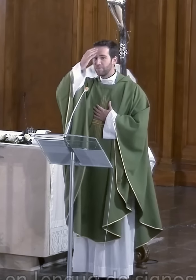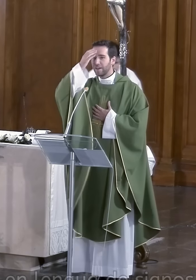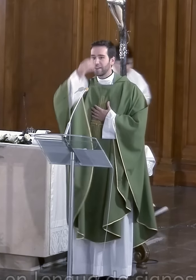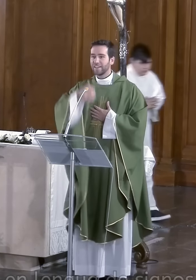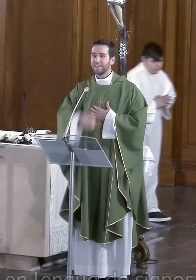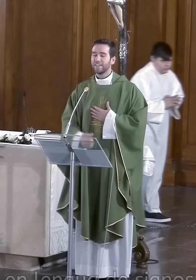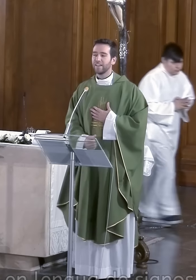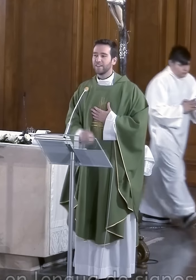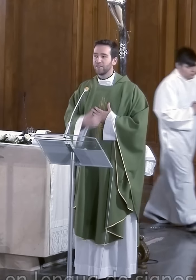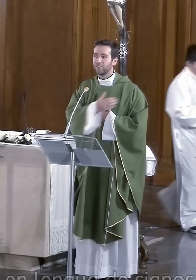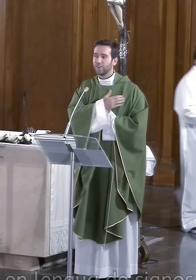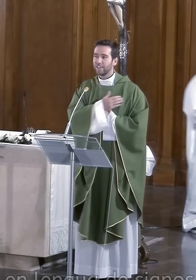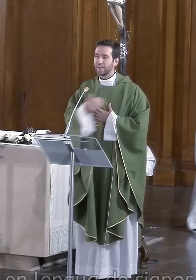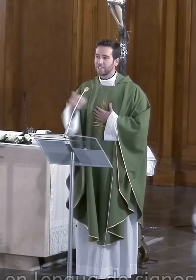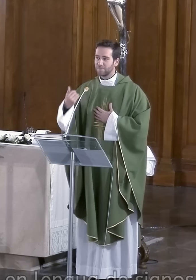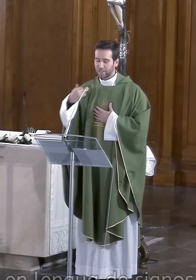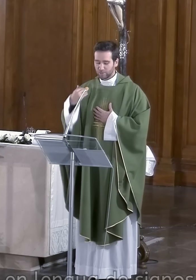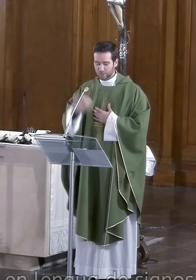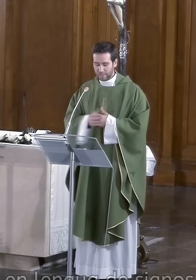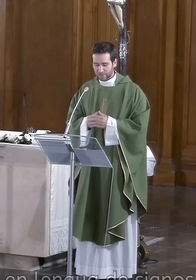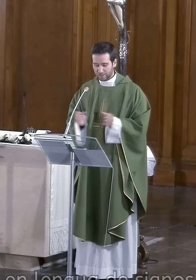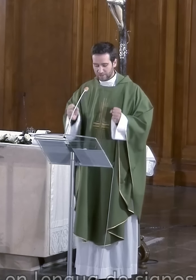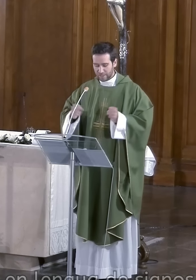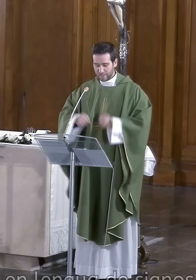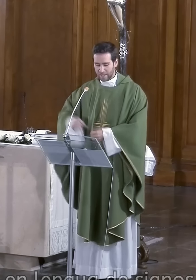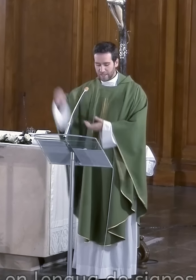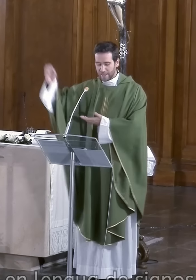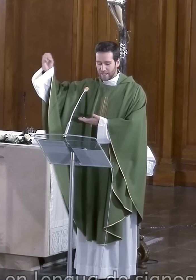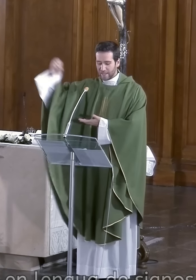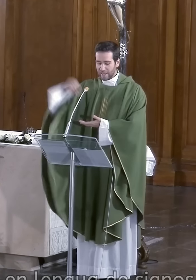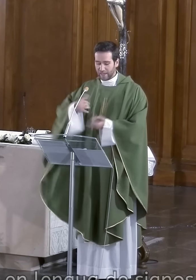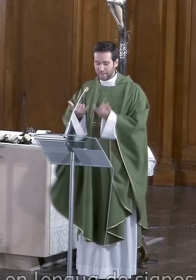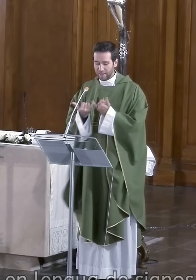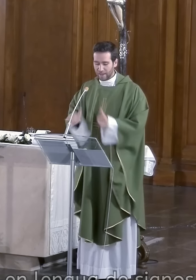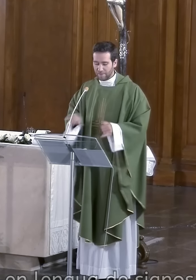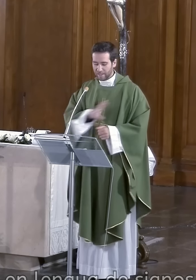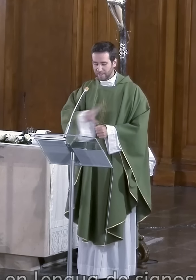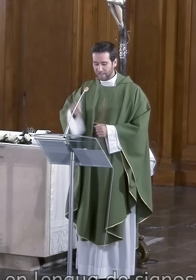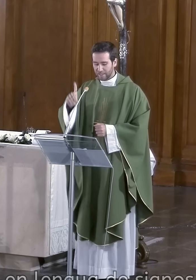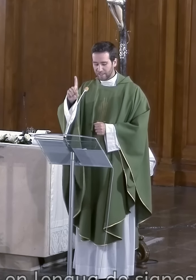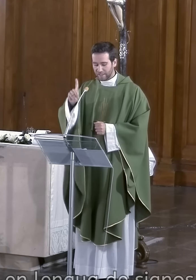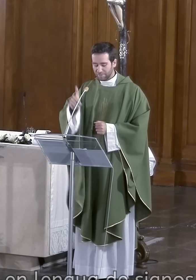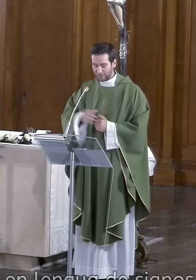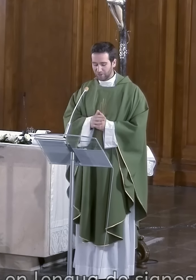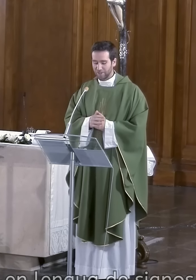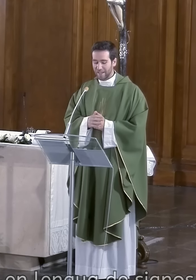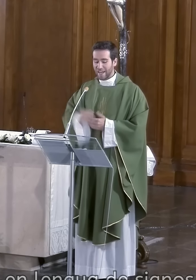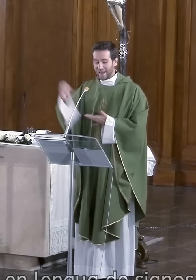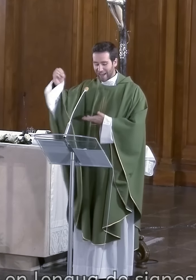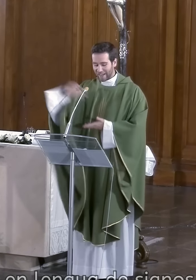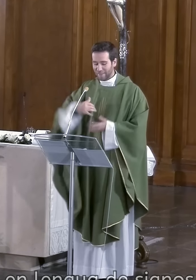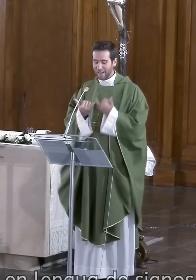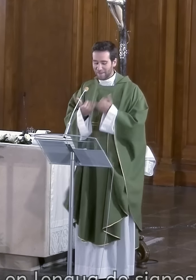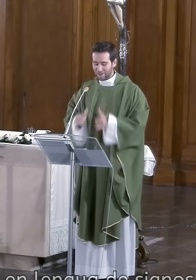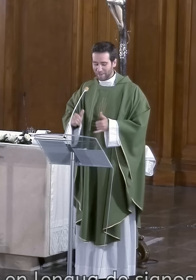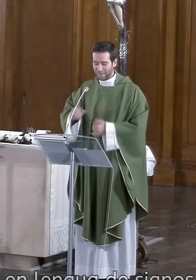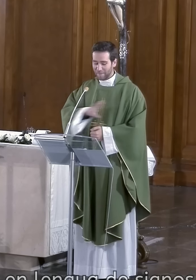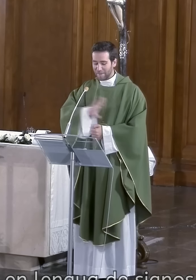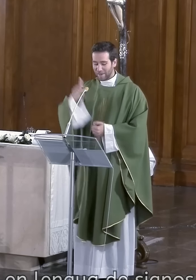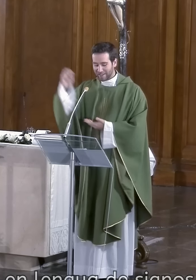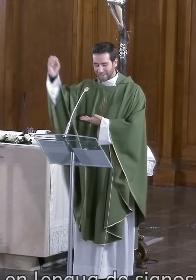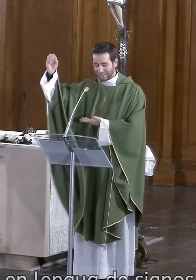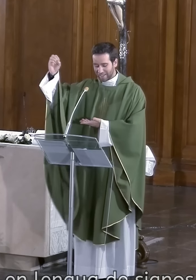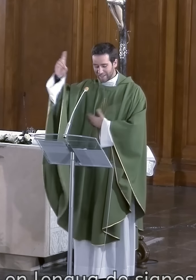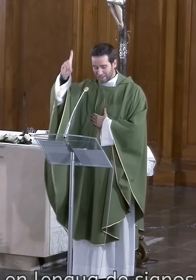el nombre del Padre, y del Hijo, y del Espíritu Santo, la gracia y la parte, perdón, la gracia y la paz